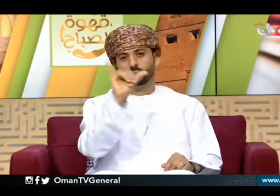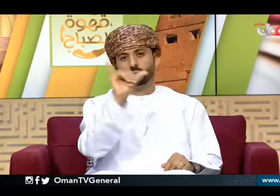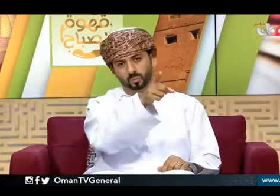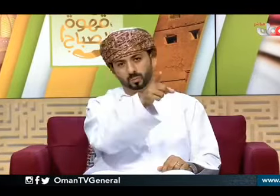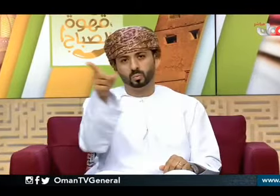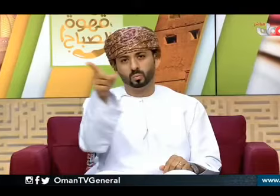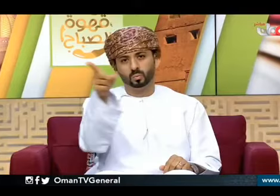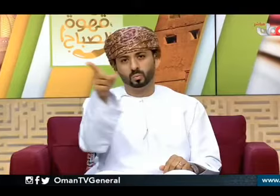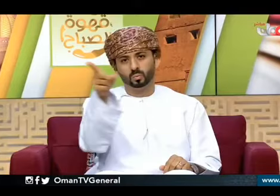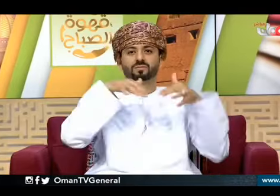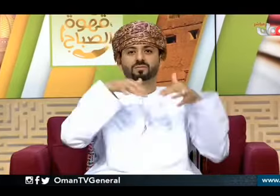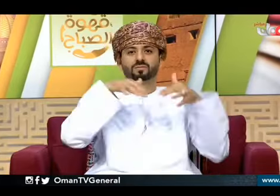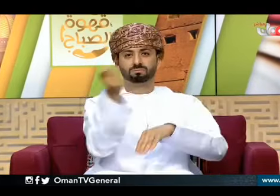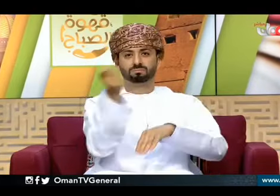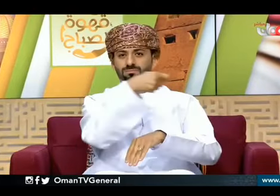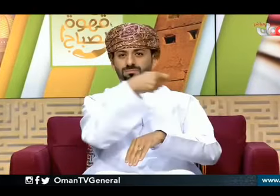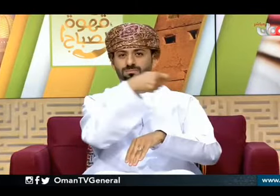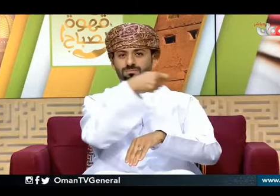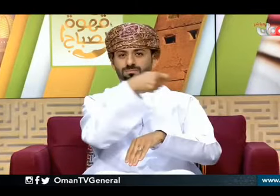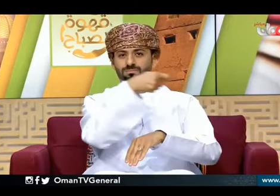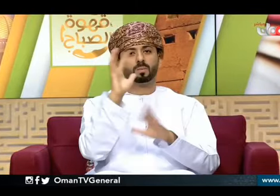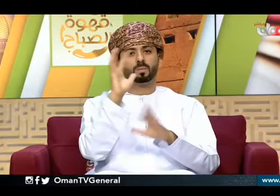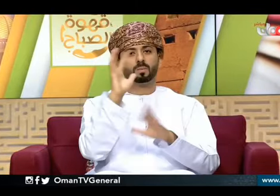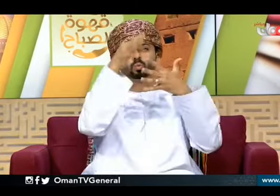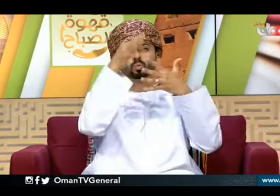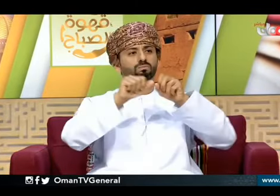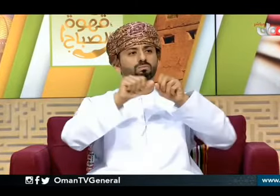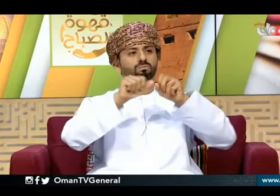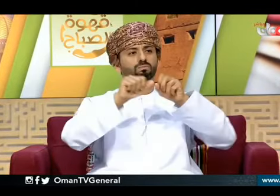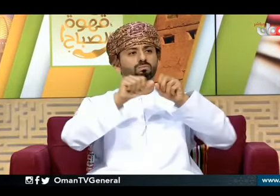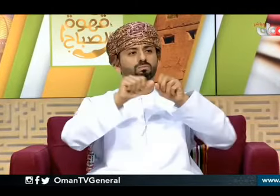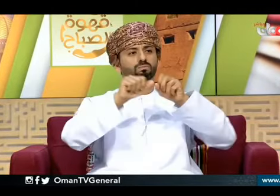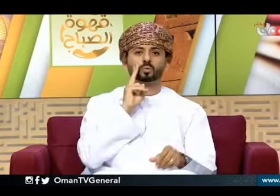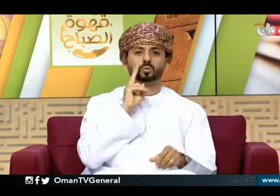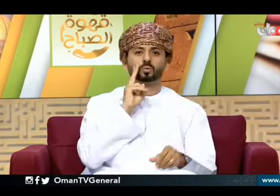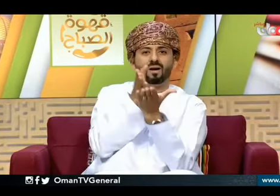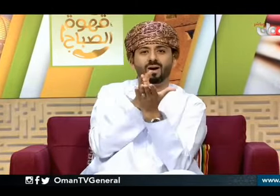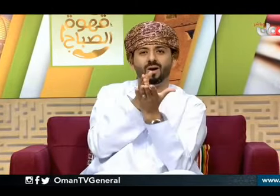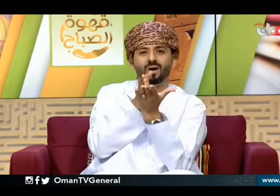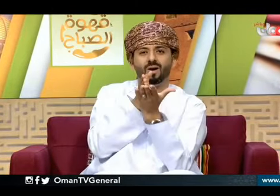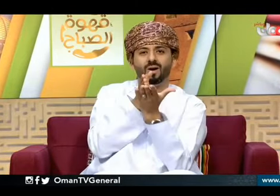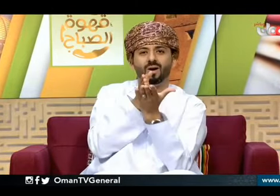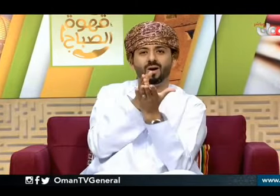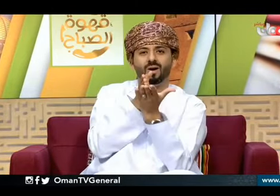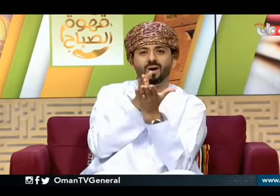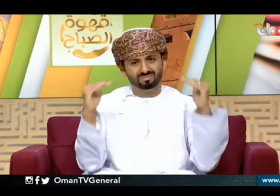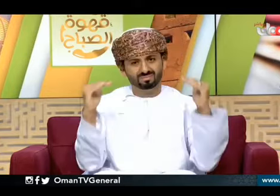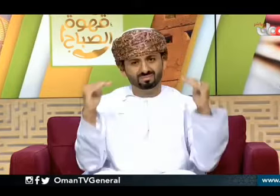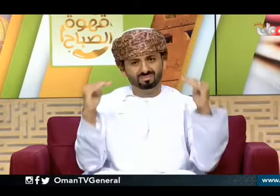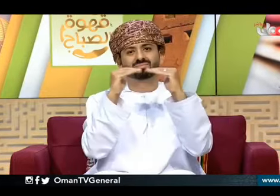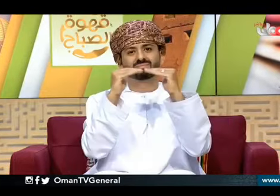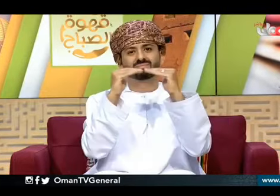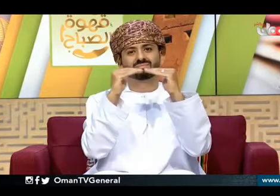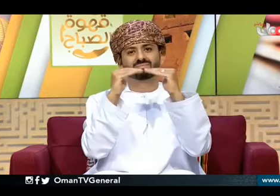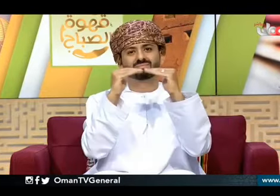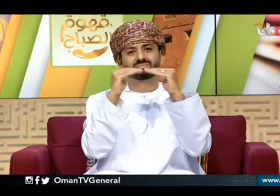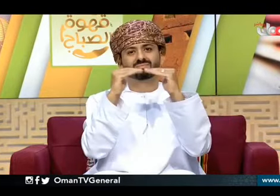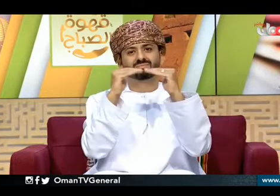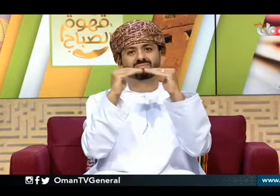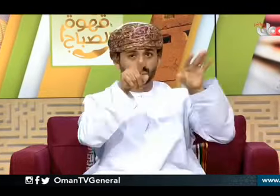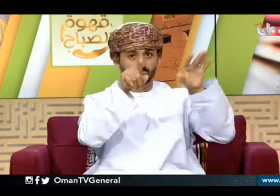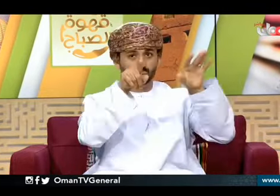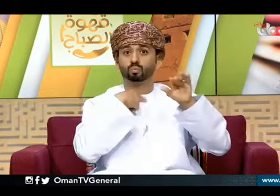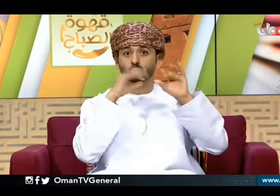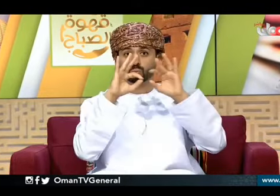الحديث اللي تفضل فيه هذا مهم جدا للجميع، وعلى الجميع أنه ينتبه لهم، وأيضا ننشر هذه الإجراءات. طبعا هذه الإجراءات لابد أن